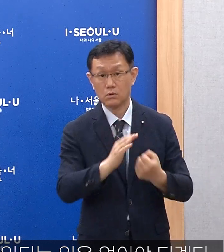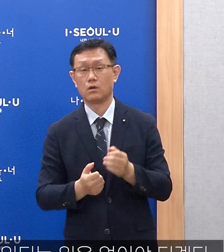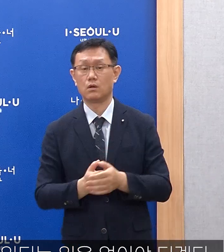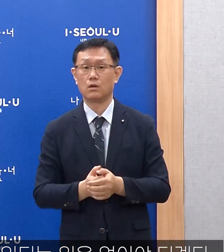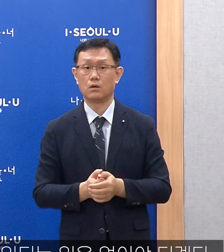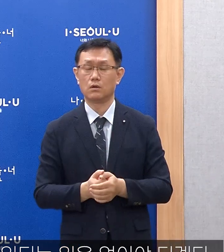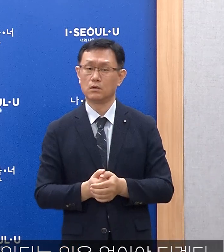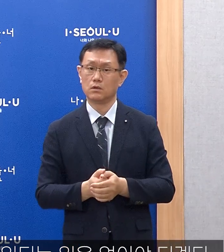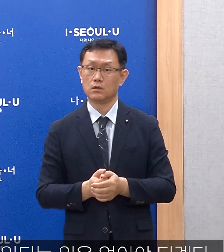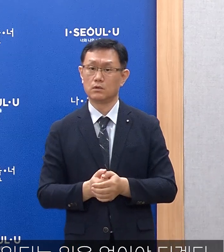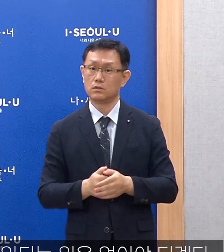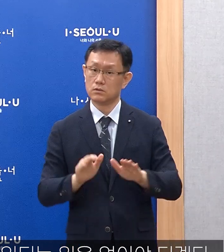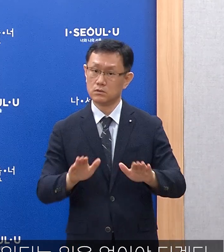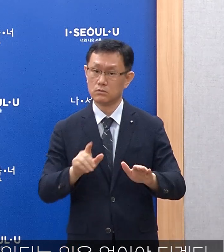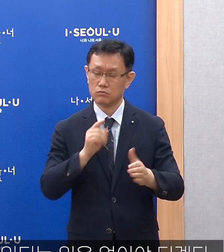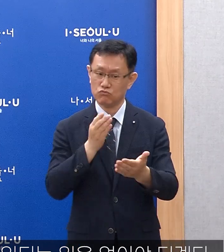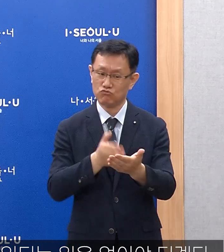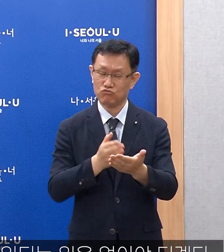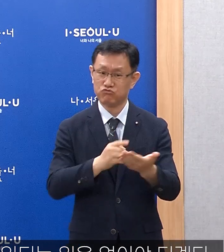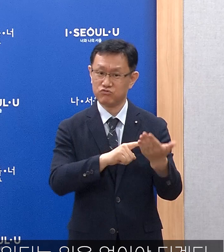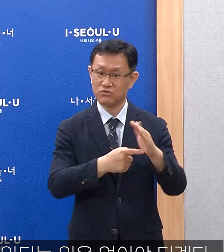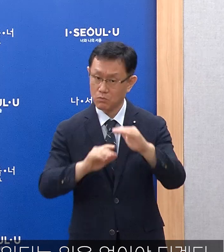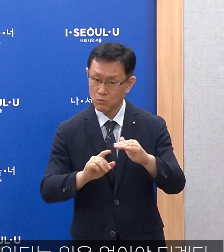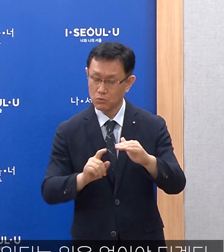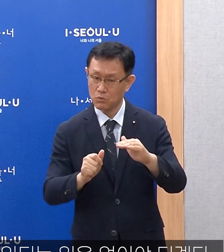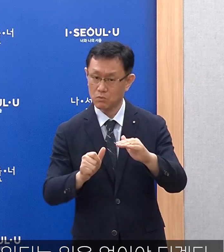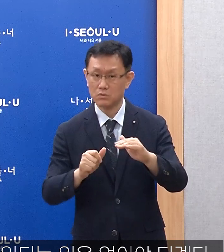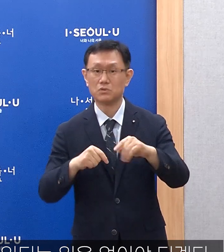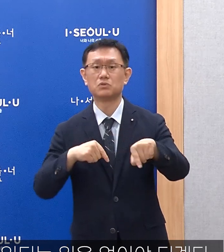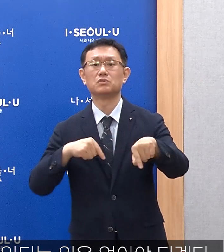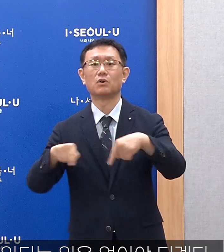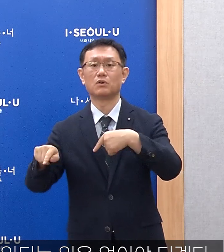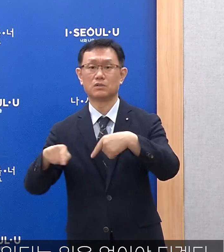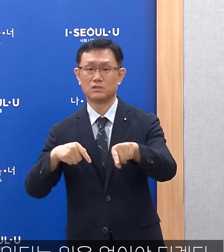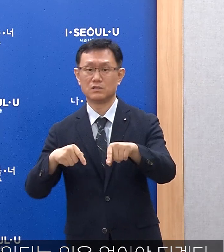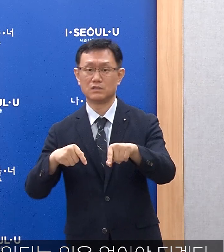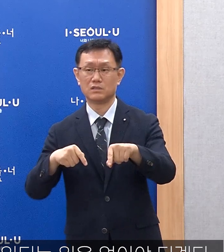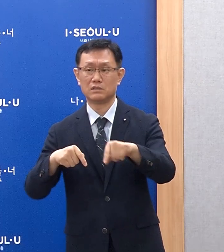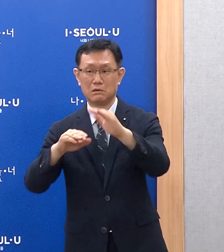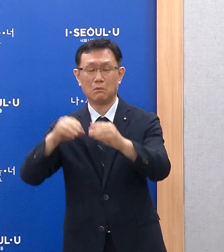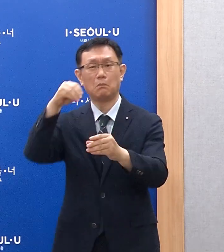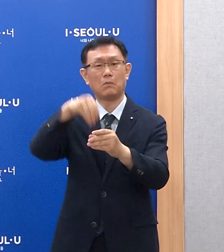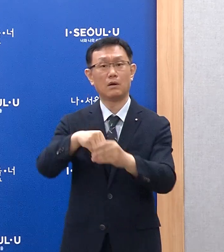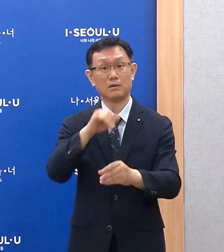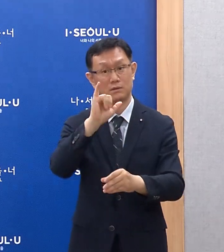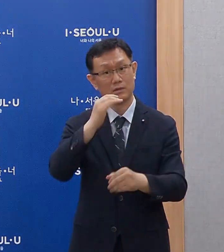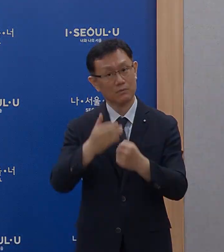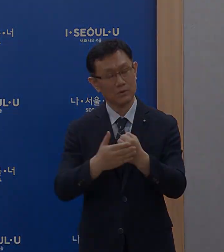과하게 정치가 개입되는 일은 없어야 되겠다 하는 말씀을 강조해서 드립니다.